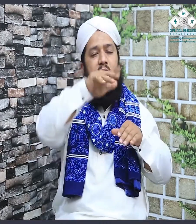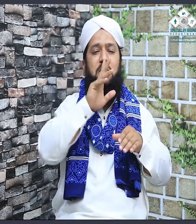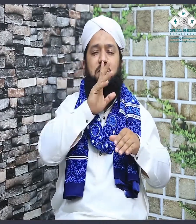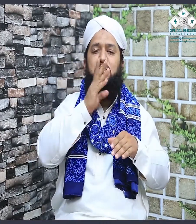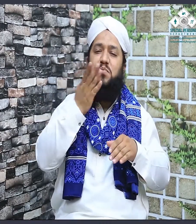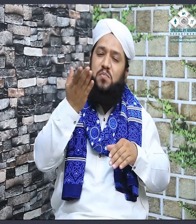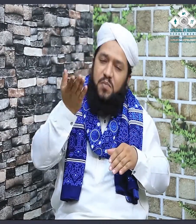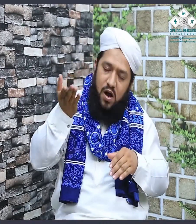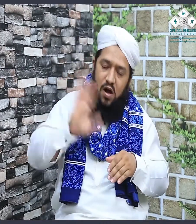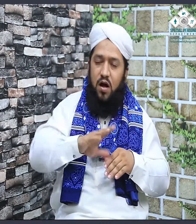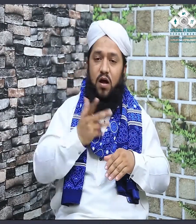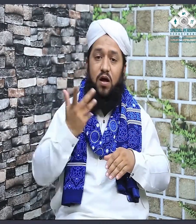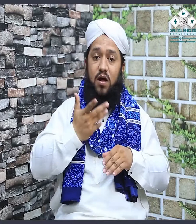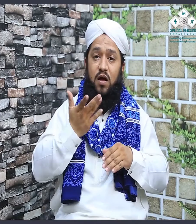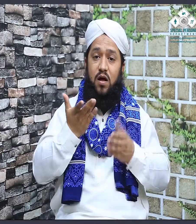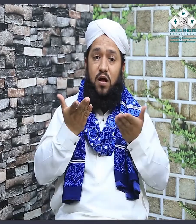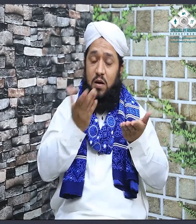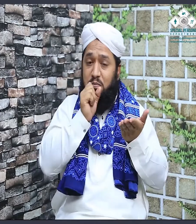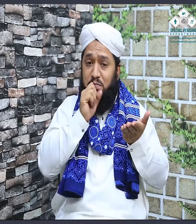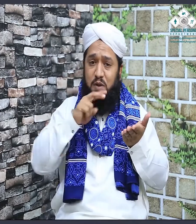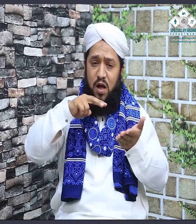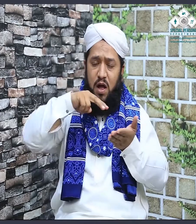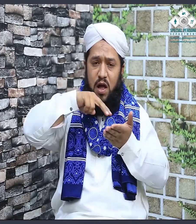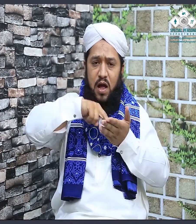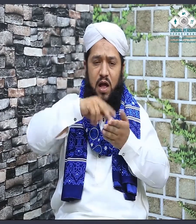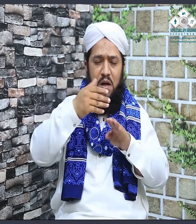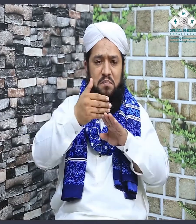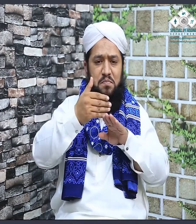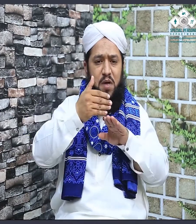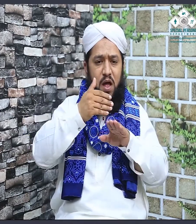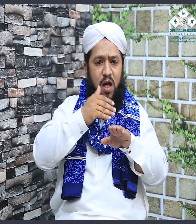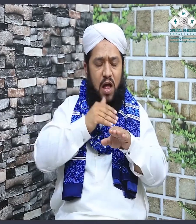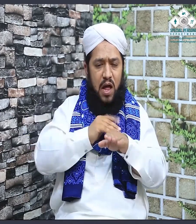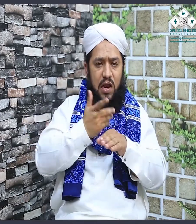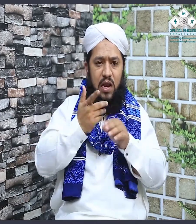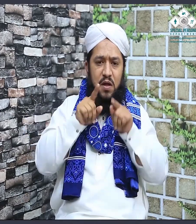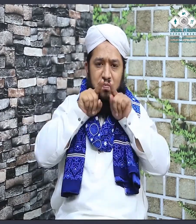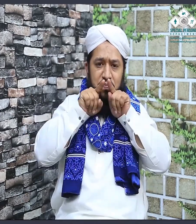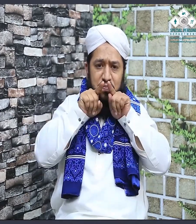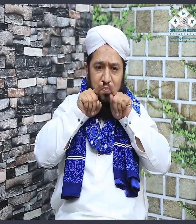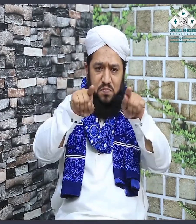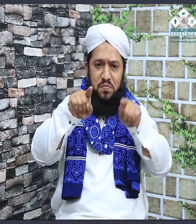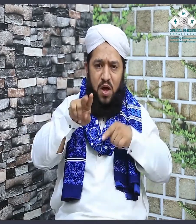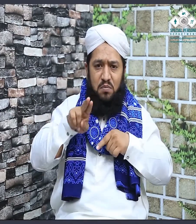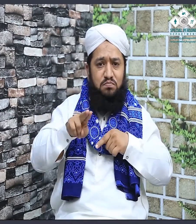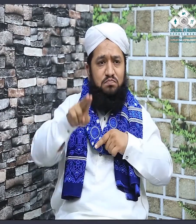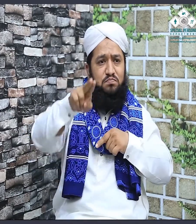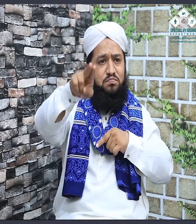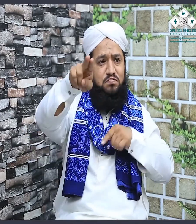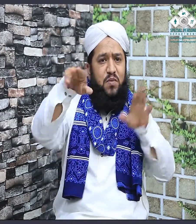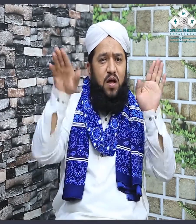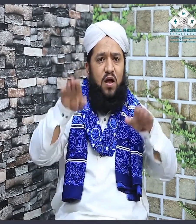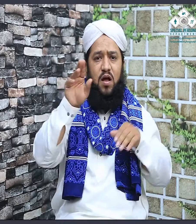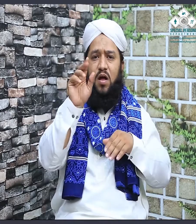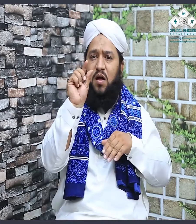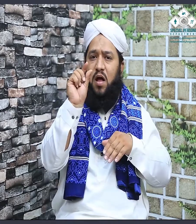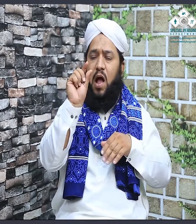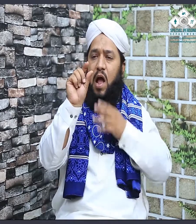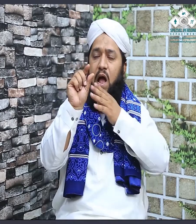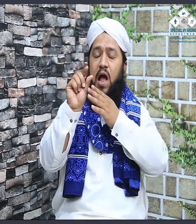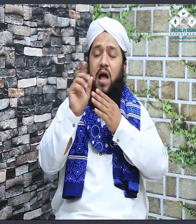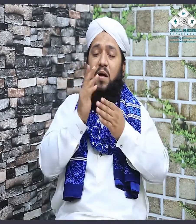سمجھنے کی کوشش کریں گے کہ قیامت سے پہلے ایسا کیا ہوگا ٹڈی کے حوالے سے، وہ بھی آج کے ایپیسوڈ میں آپ جانیں گے. تو ہمارے